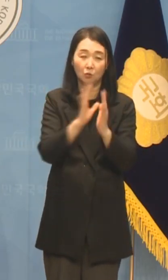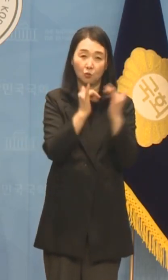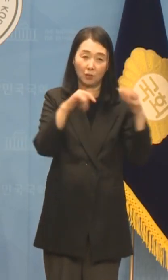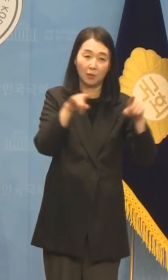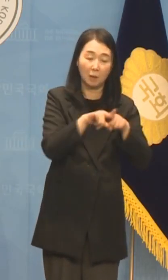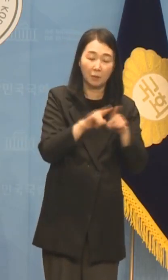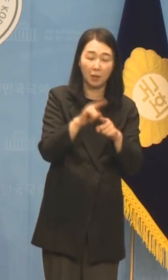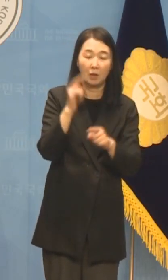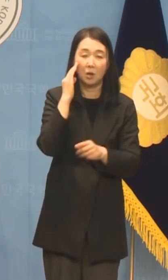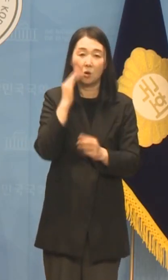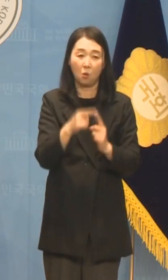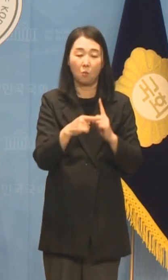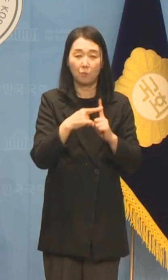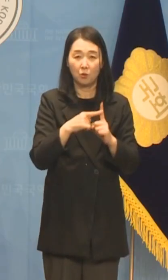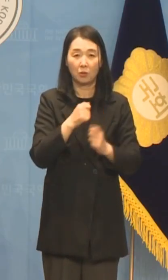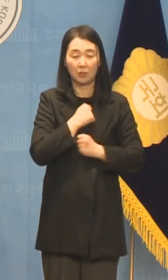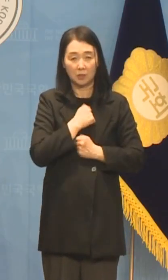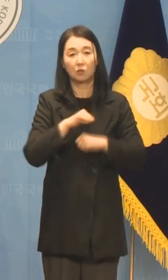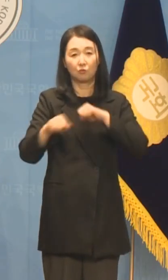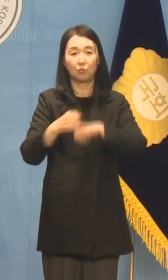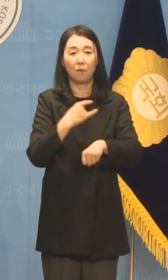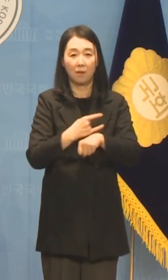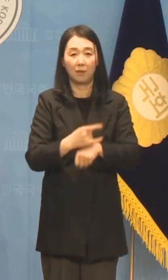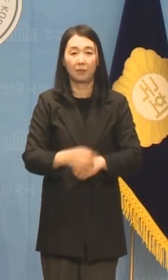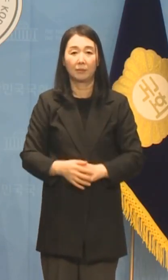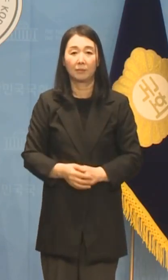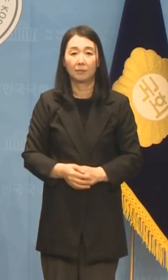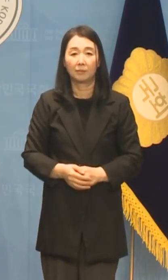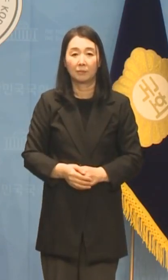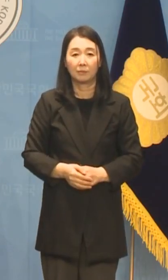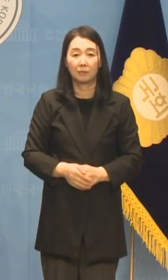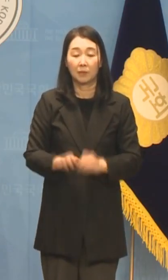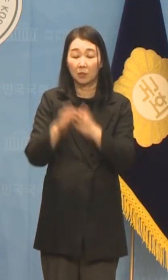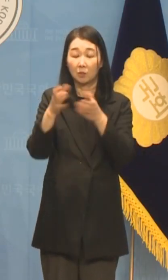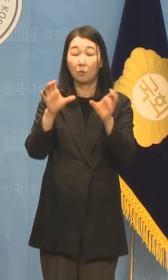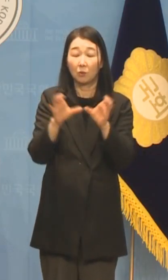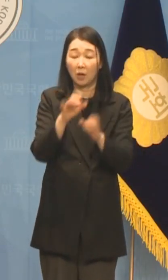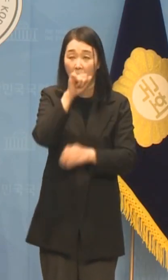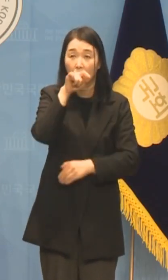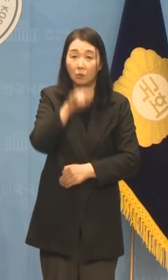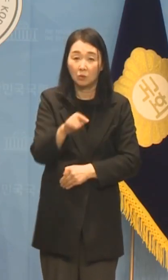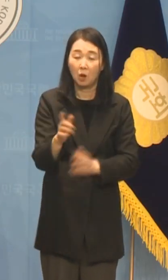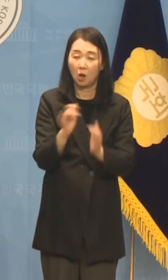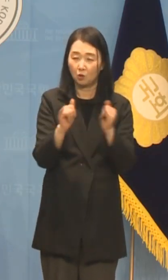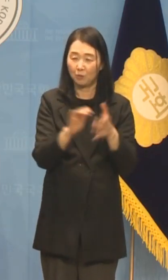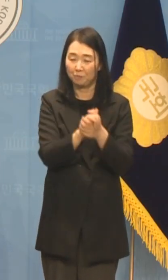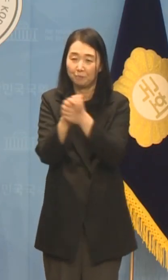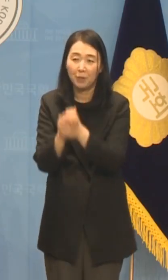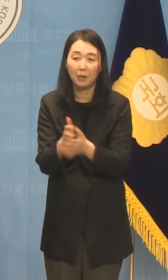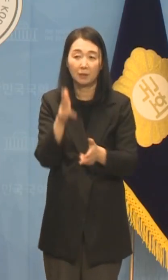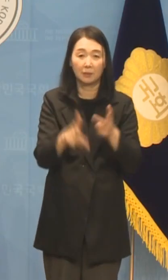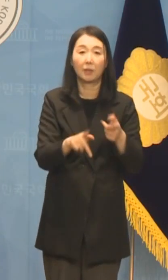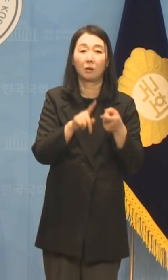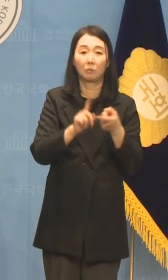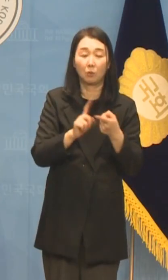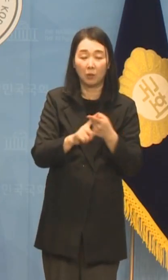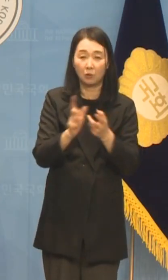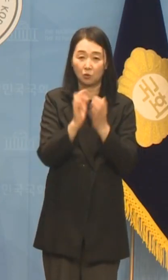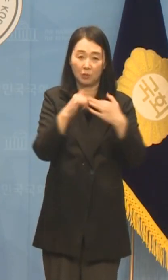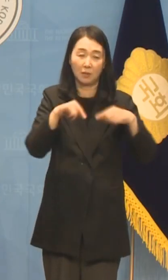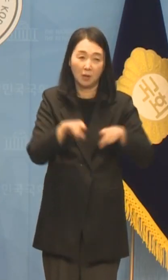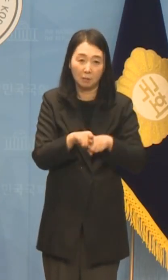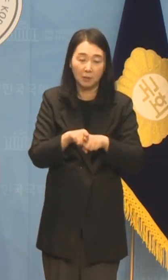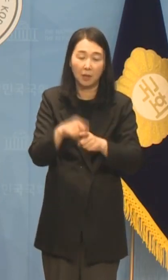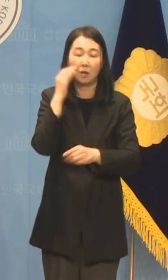함께 홈플러스 지키기 운동을 하겠습니다. 진보당의 강점인 주민 밀착형 사업을 통해 주민들과